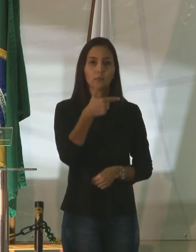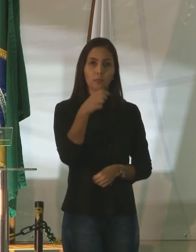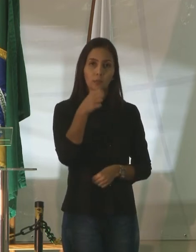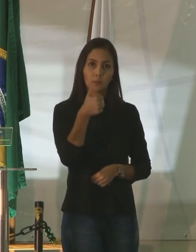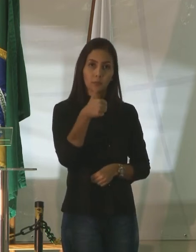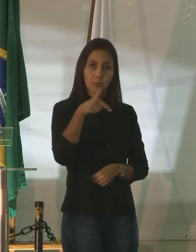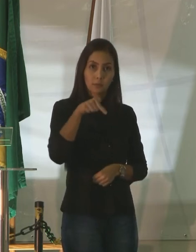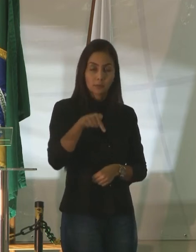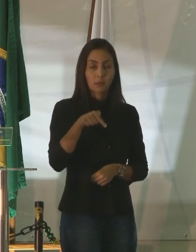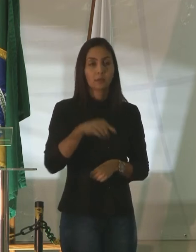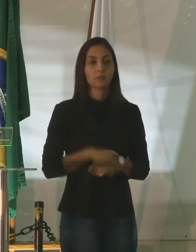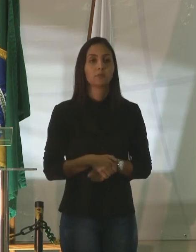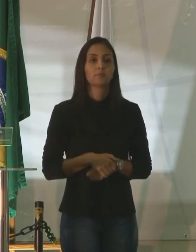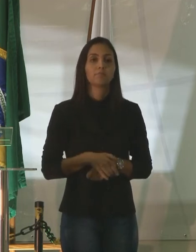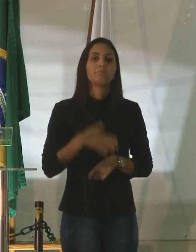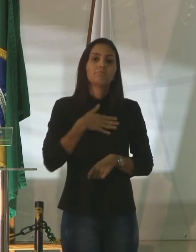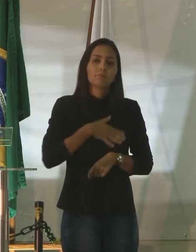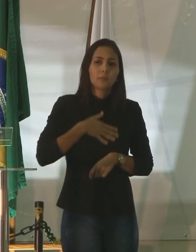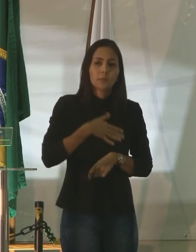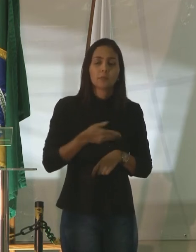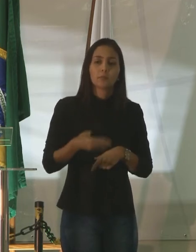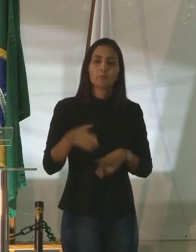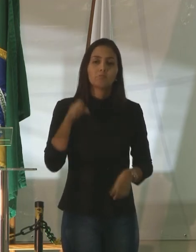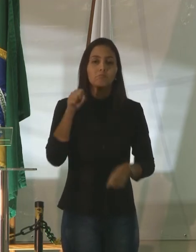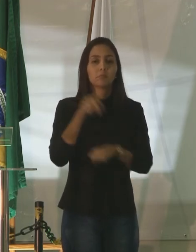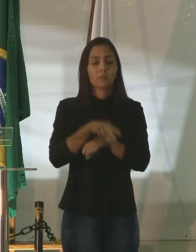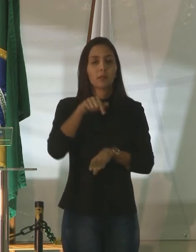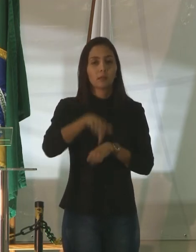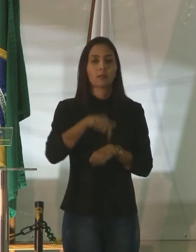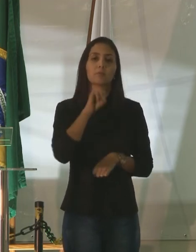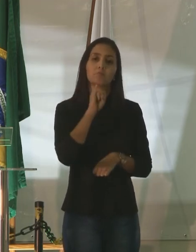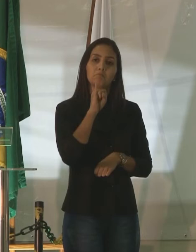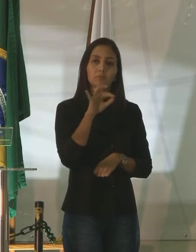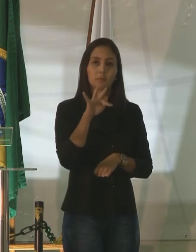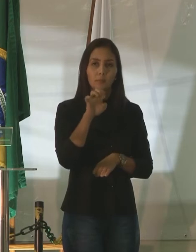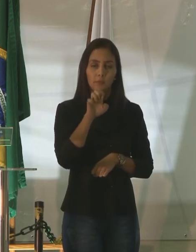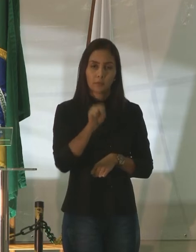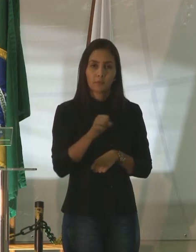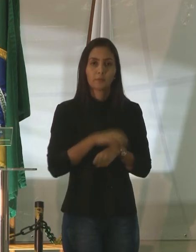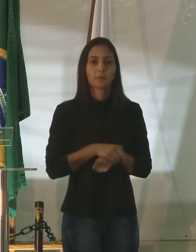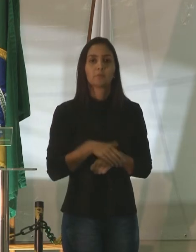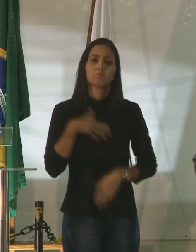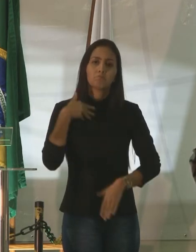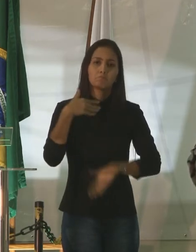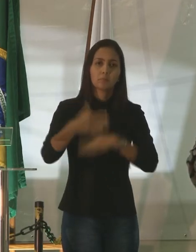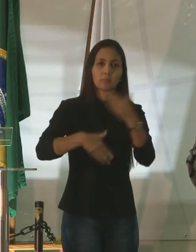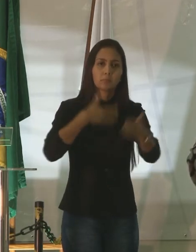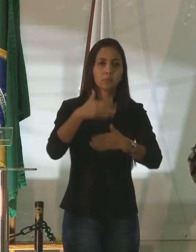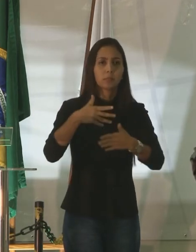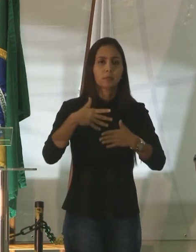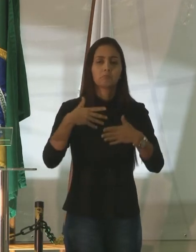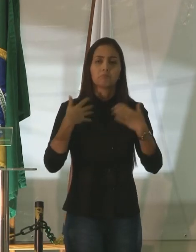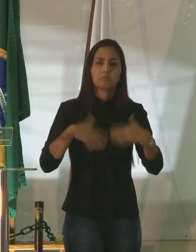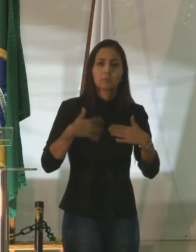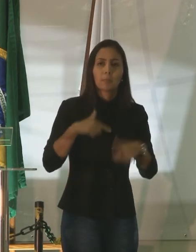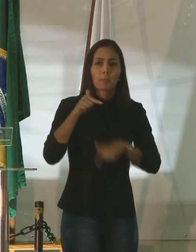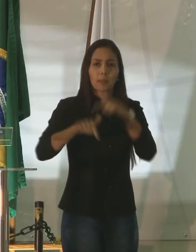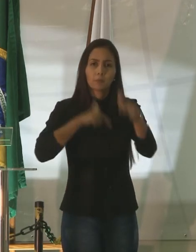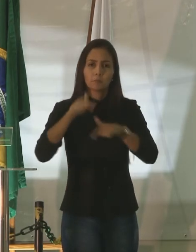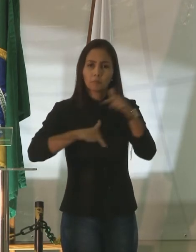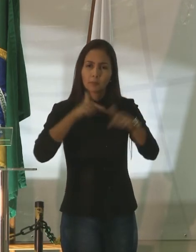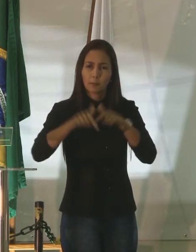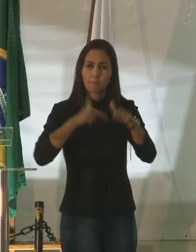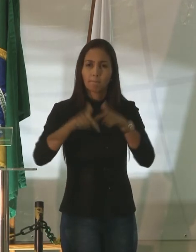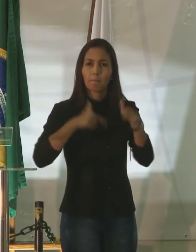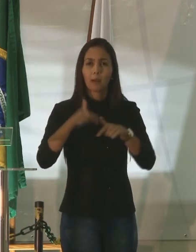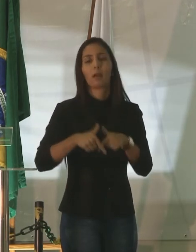recebida e já chego no turbilhão de acontecimentos, né, que estava lá em processo aqui no IFES, que era a inclusão de